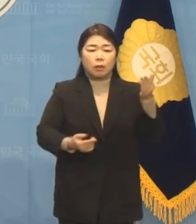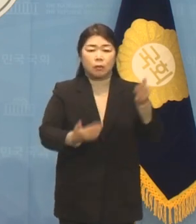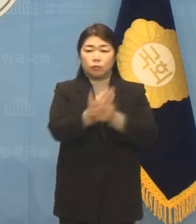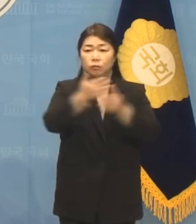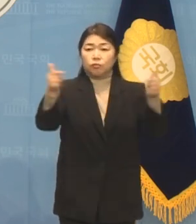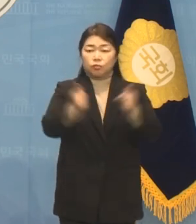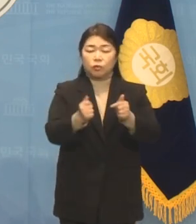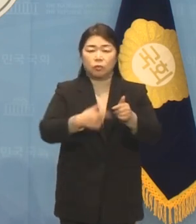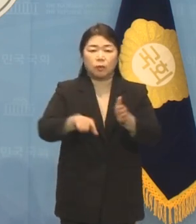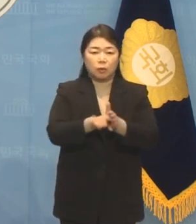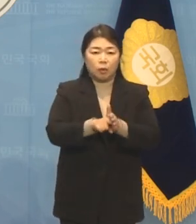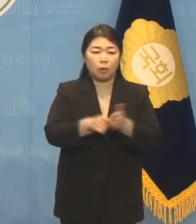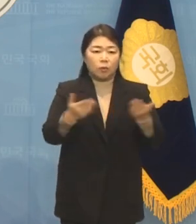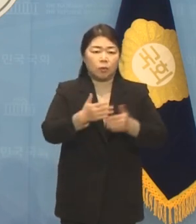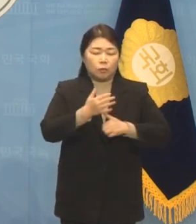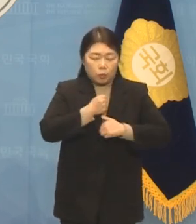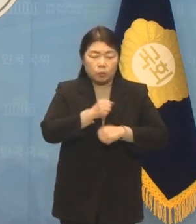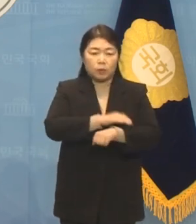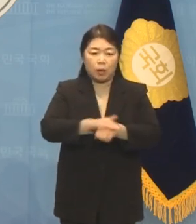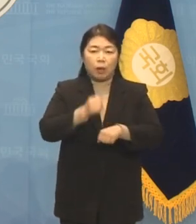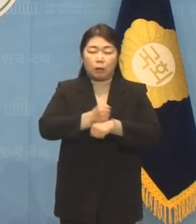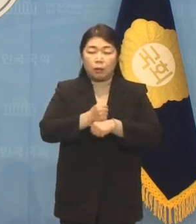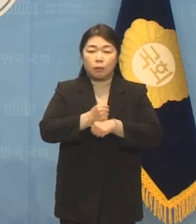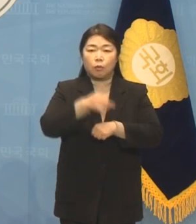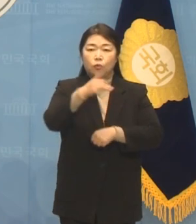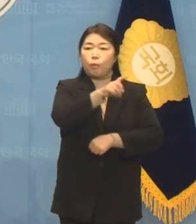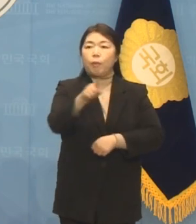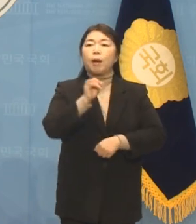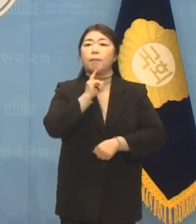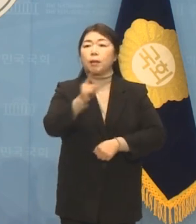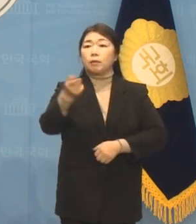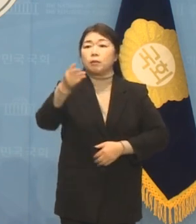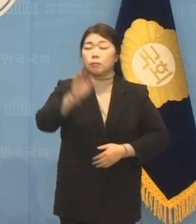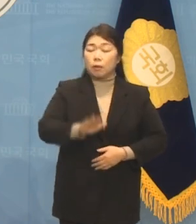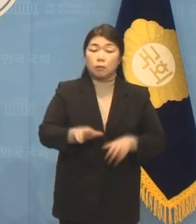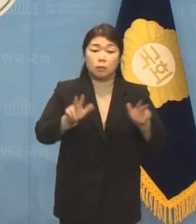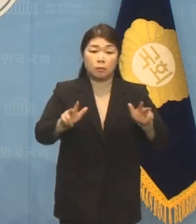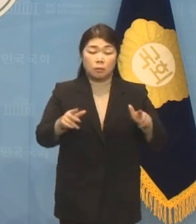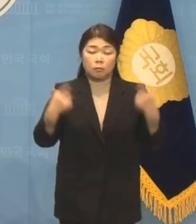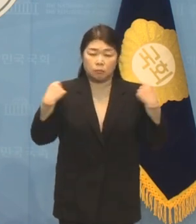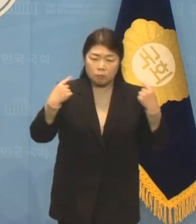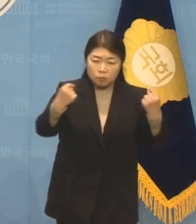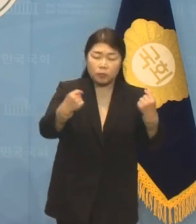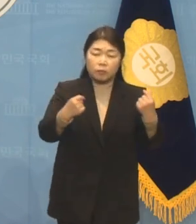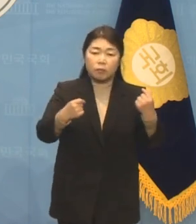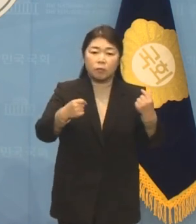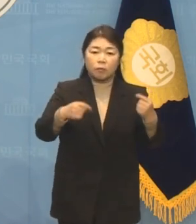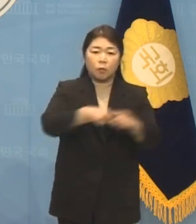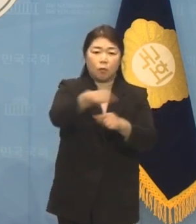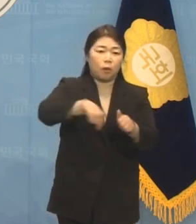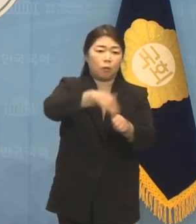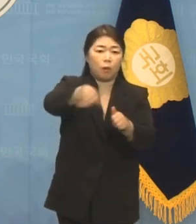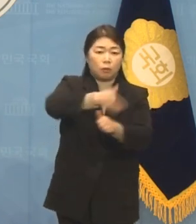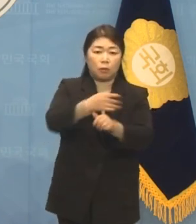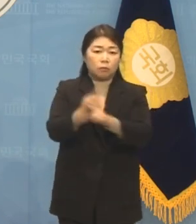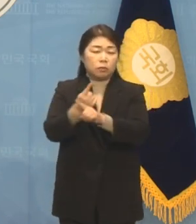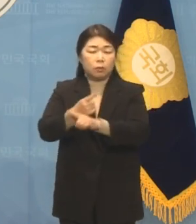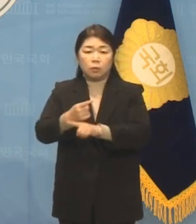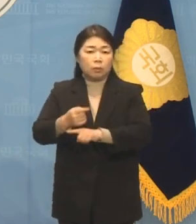것은 쿠팡의 연례행사입니다. 그럼에도 여전히 나아지지 않는 노동환경과 부당노동 행위에도